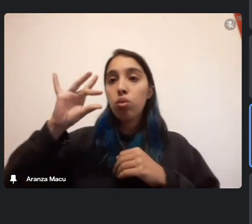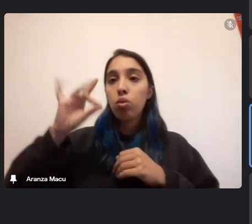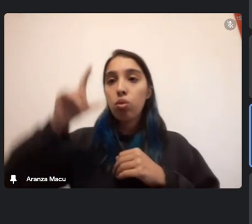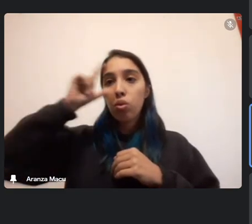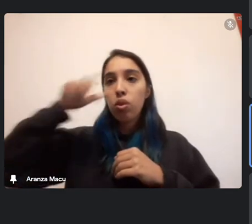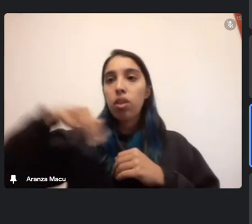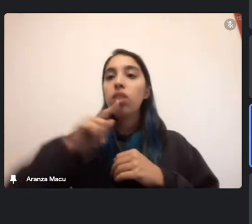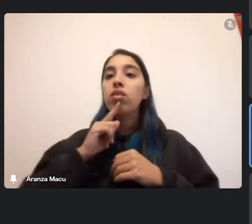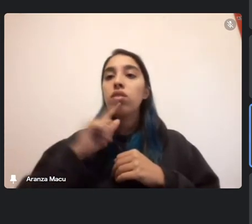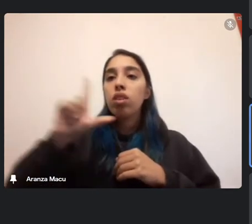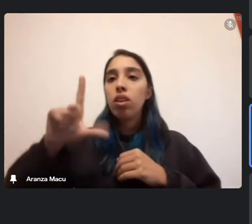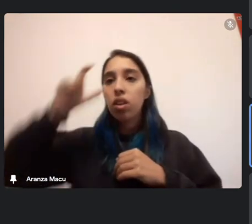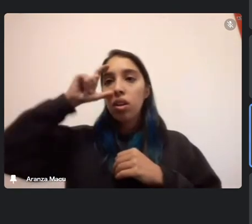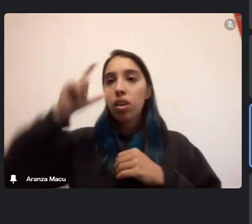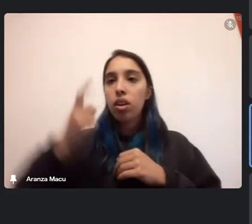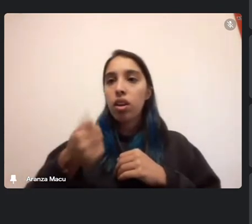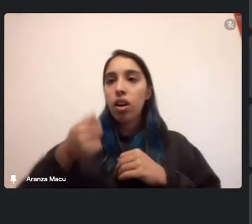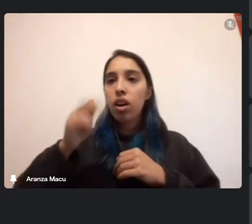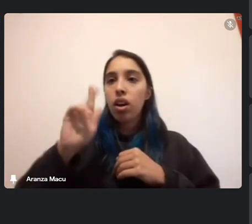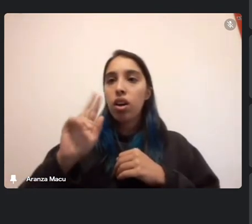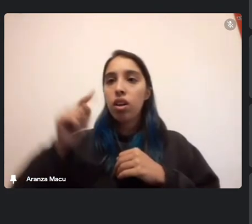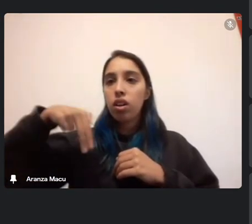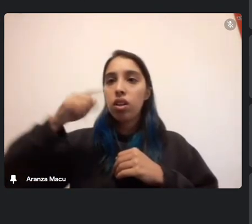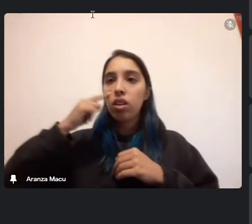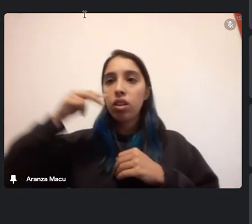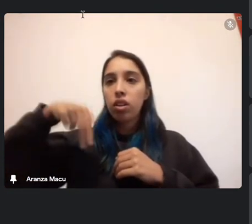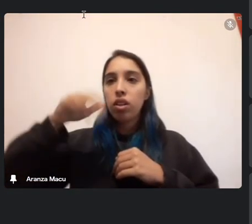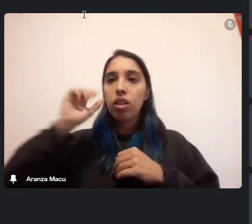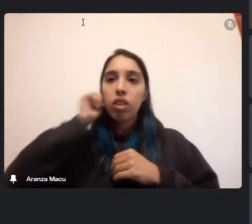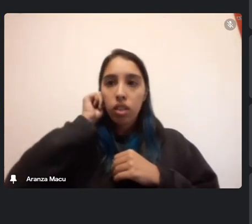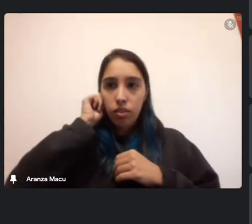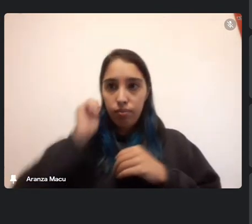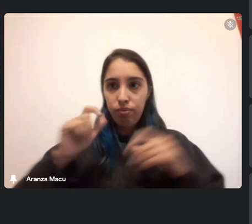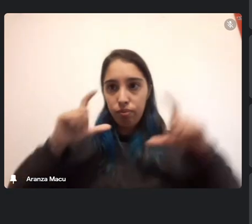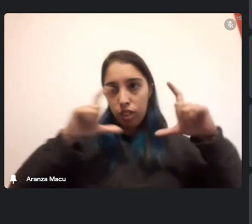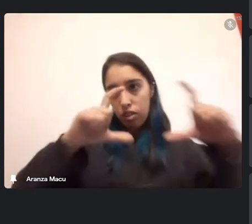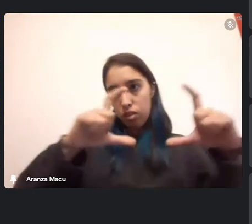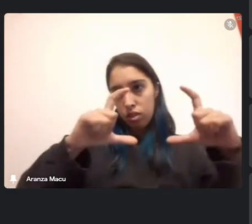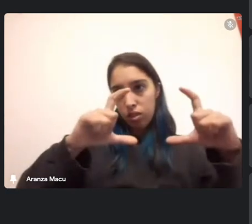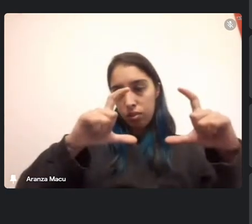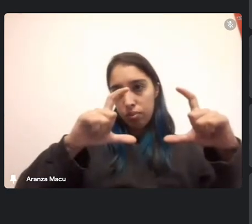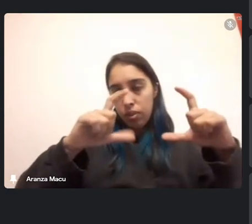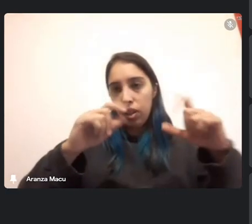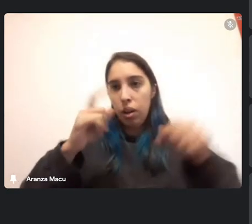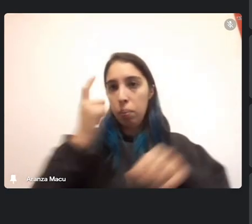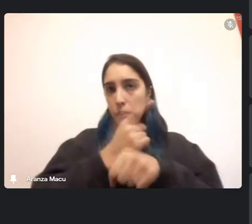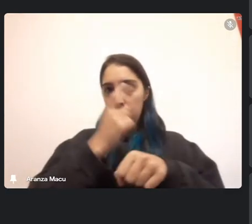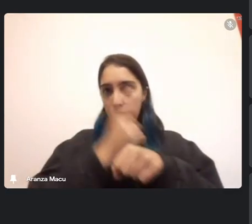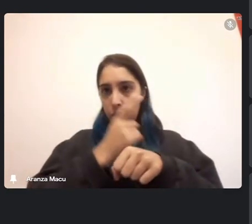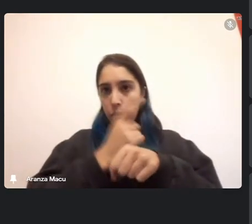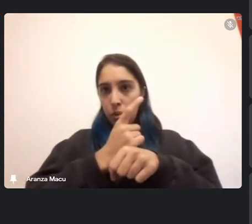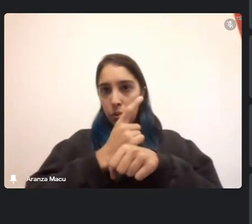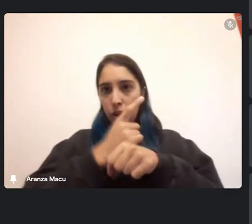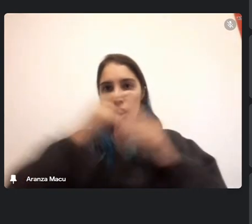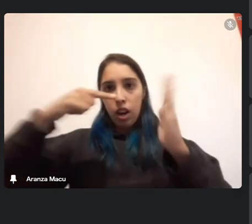when teachers, Claro, tenemos student learning, o sea, la primera, el núcleo, ¿cuál es?